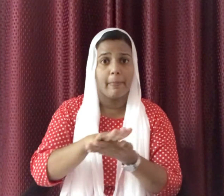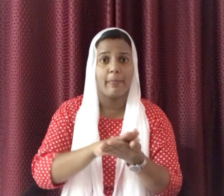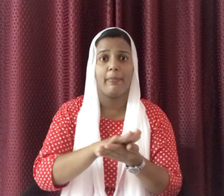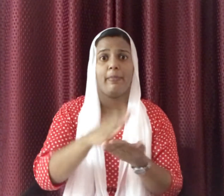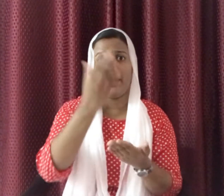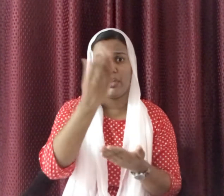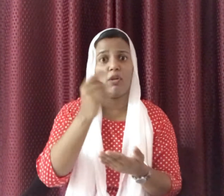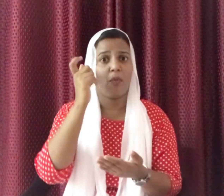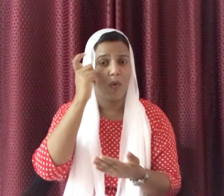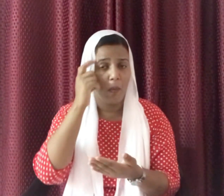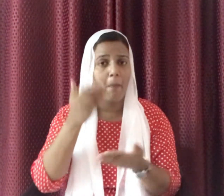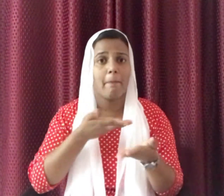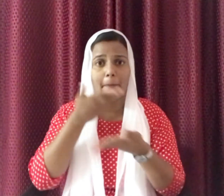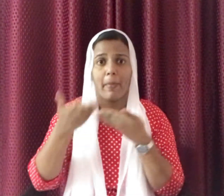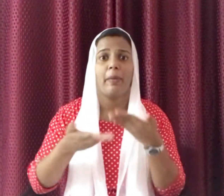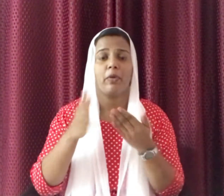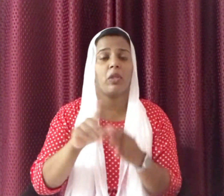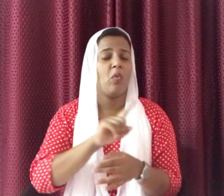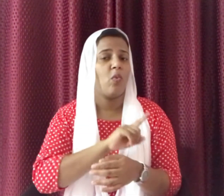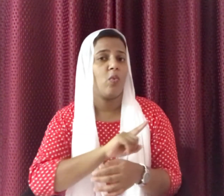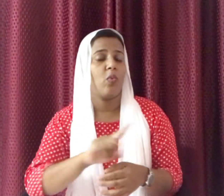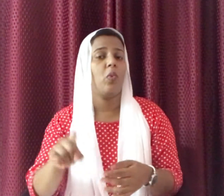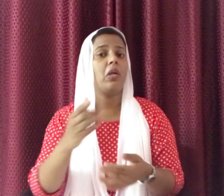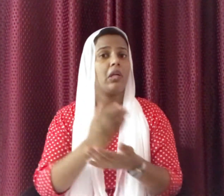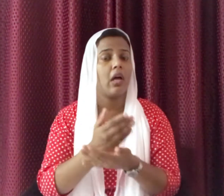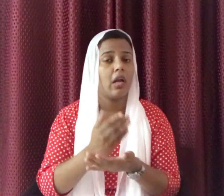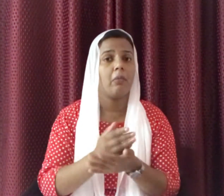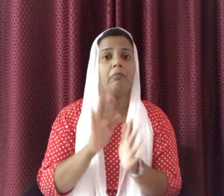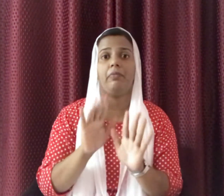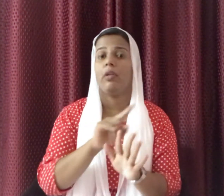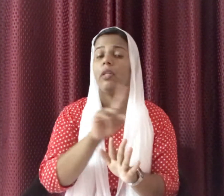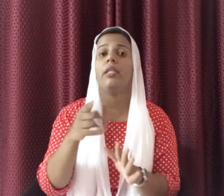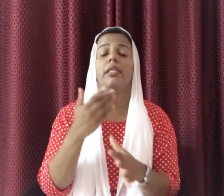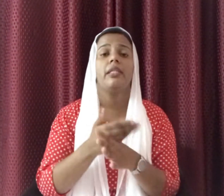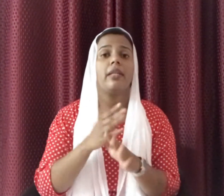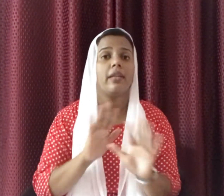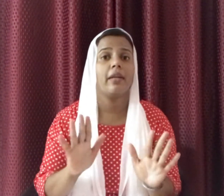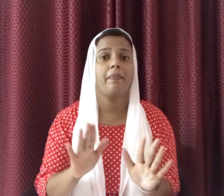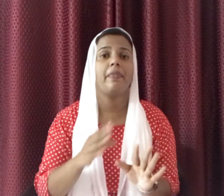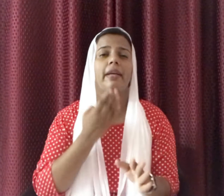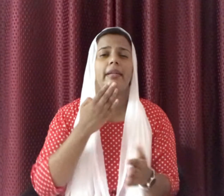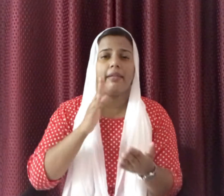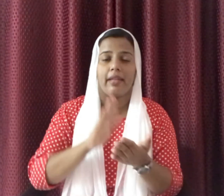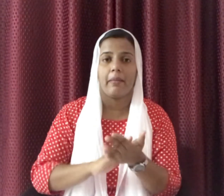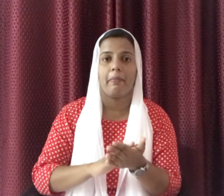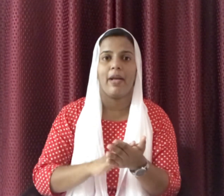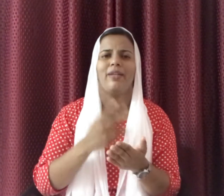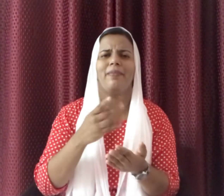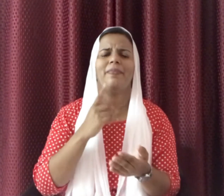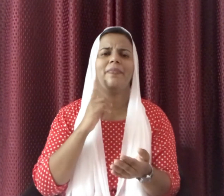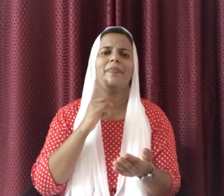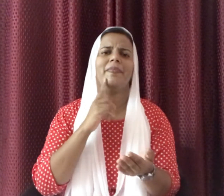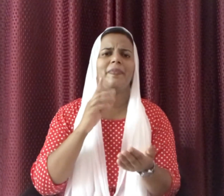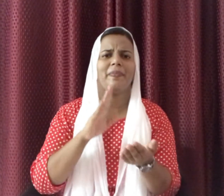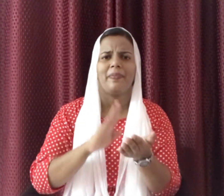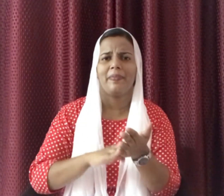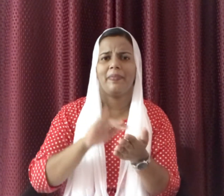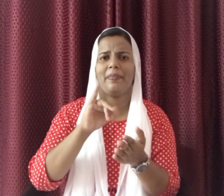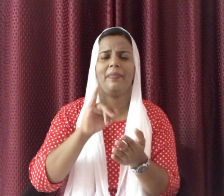വ്യക്തിപരമായി നമ്മളോട് പറയുക, നിങ്ങൾ ഒരു കാരണവശാലും എന്തനുകരിക്കരുത്, തിന്മയെ അനുകരിക്കരുത്. അനുകരിക്കുക എന്ന് പറഞ്ഞാൽ നമുക്കറിയാം നമ്മൾ